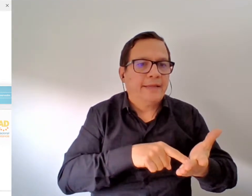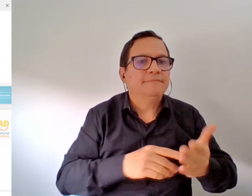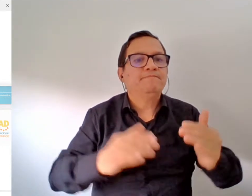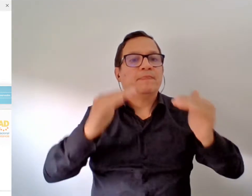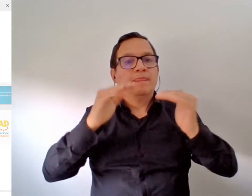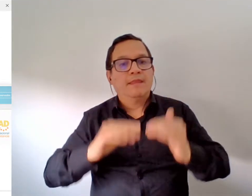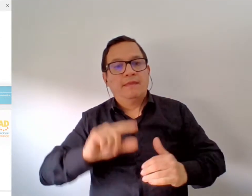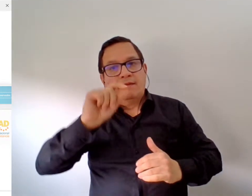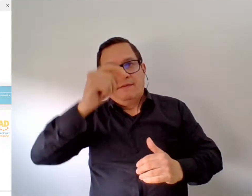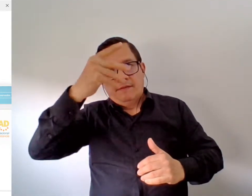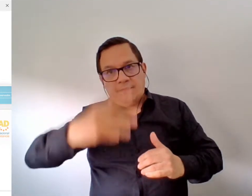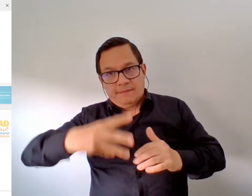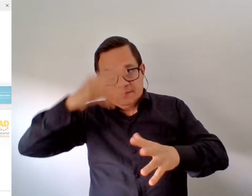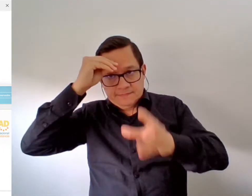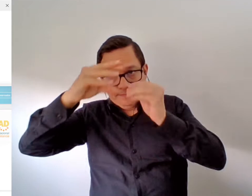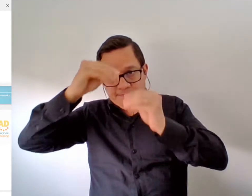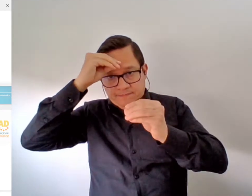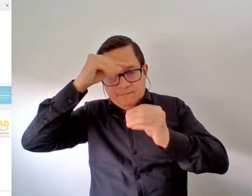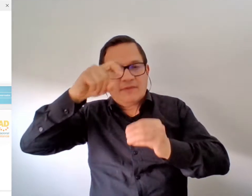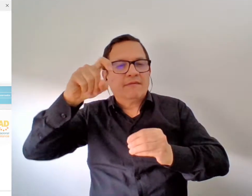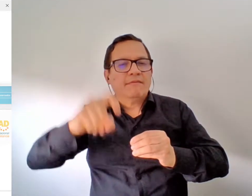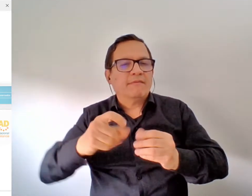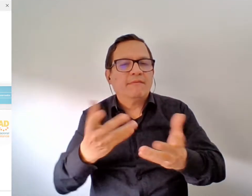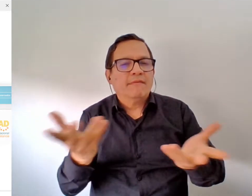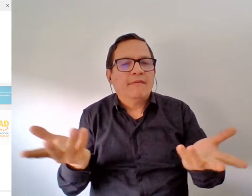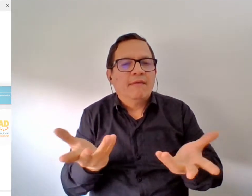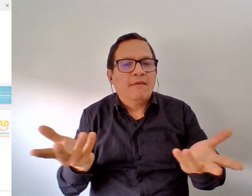En el entorno de aprendizaje debe